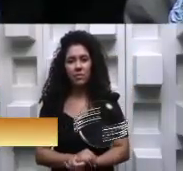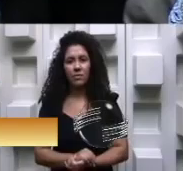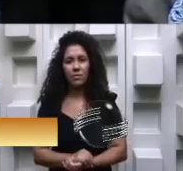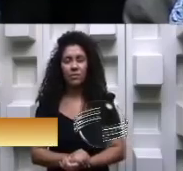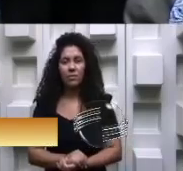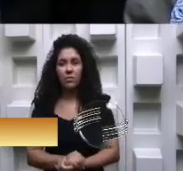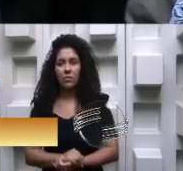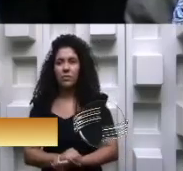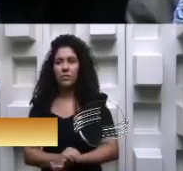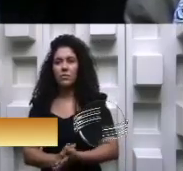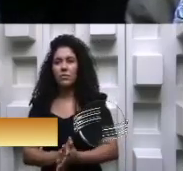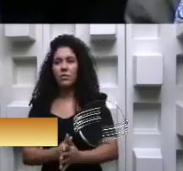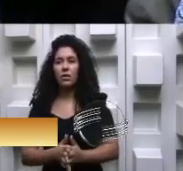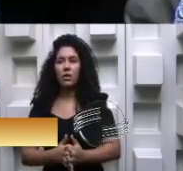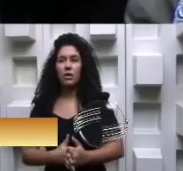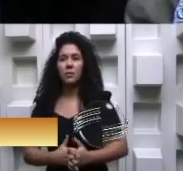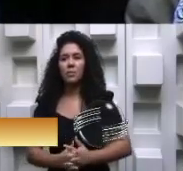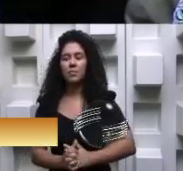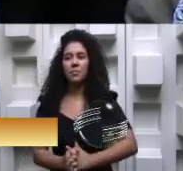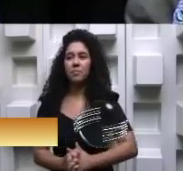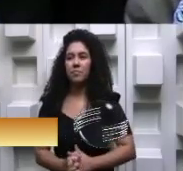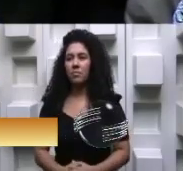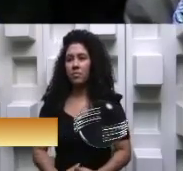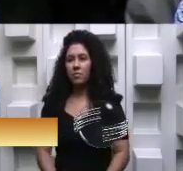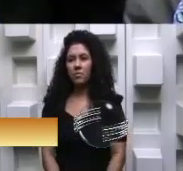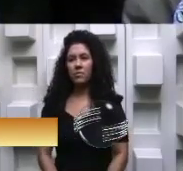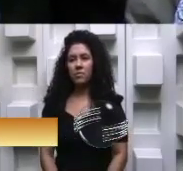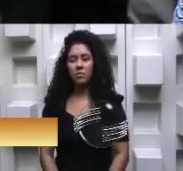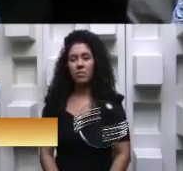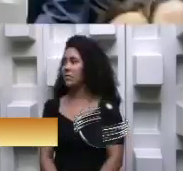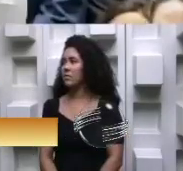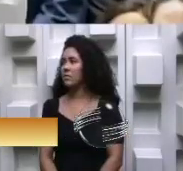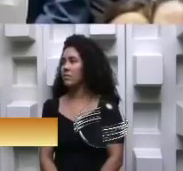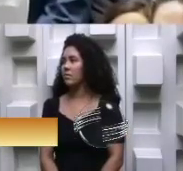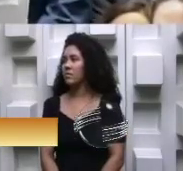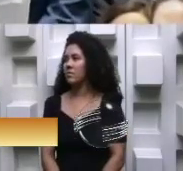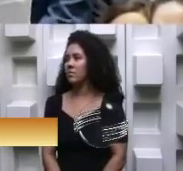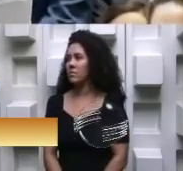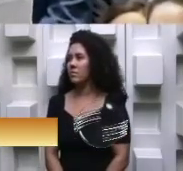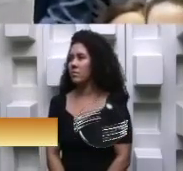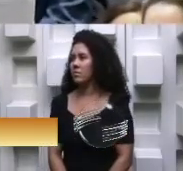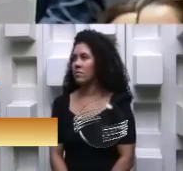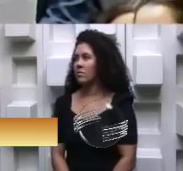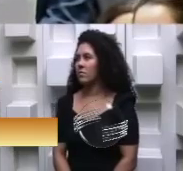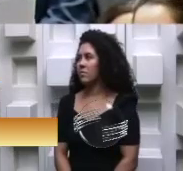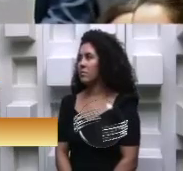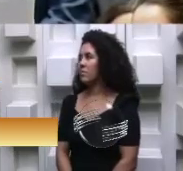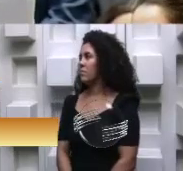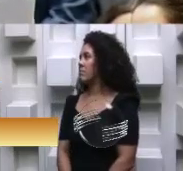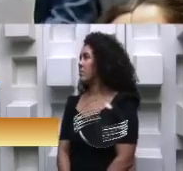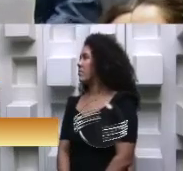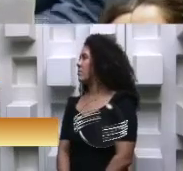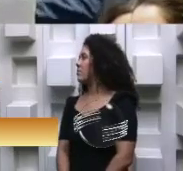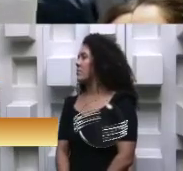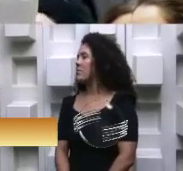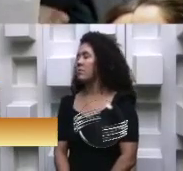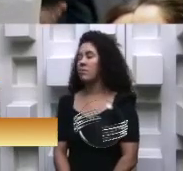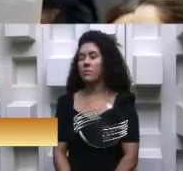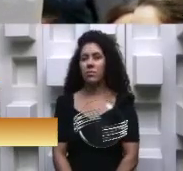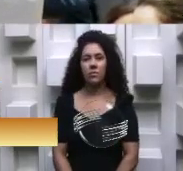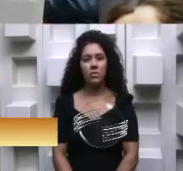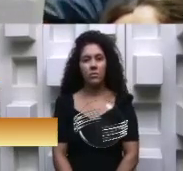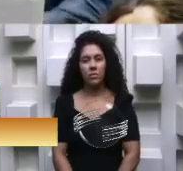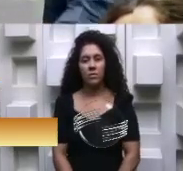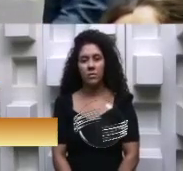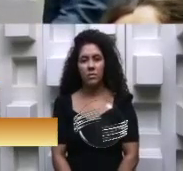que a prioridade absoluta é a alfabetização das crianças na idade certa e criticou o governo anterior por negligenciar